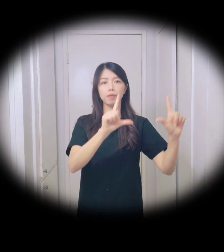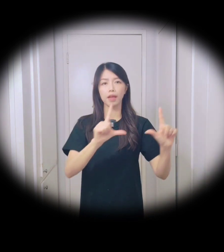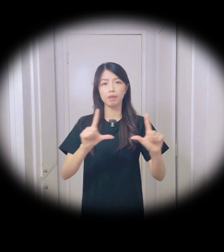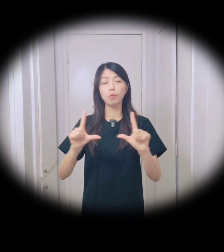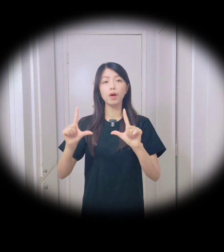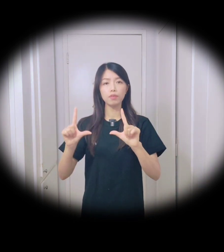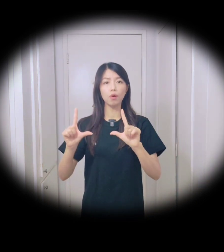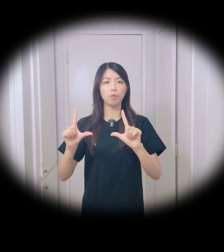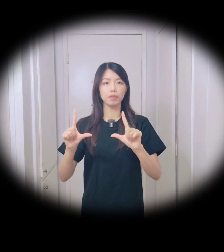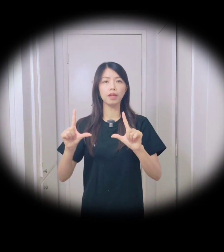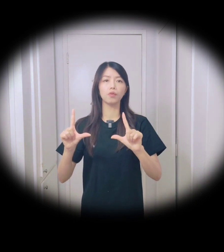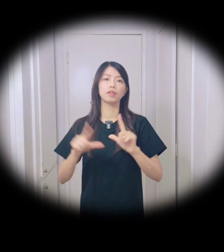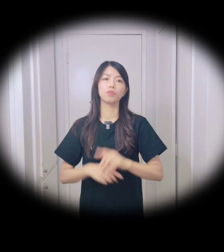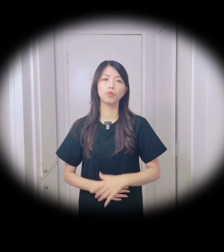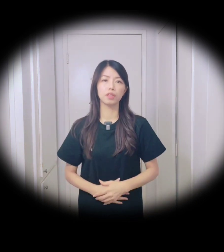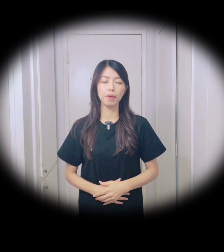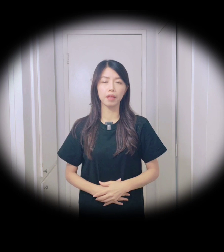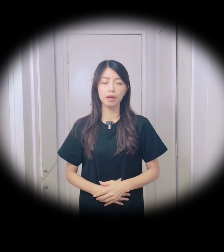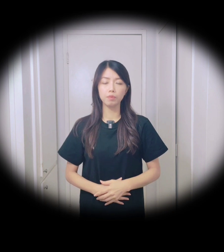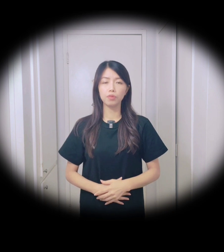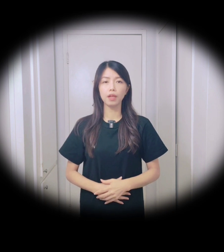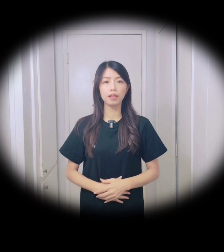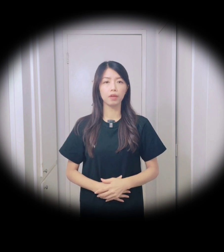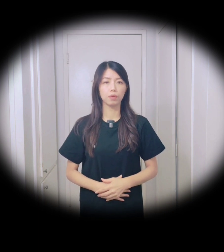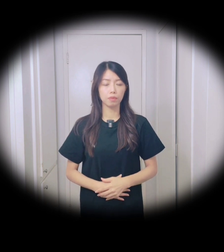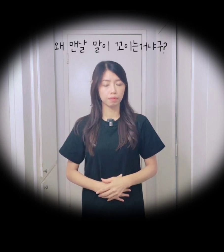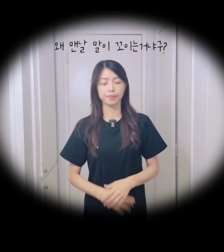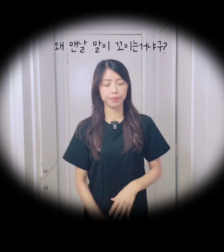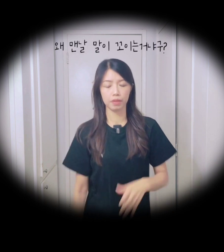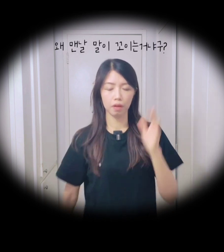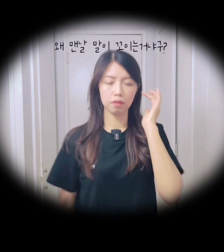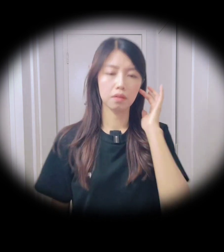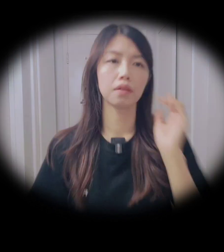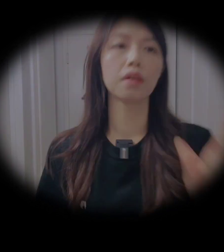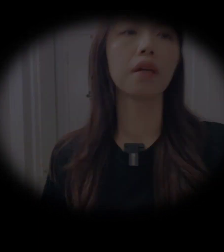살아갈 수가 없네, 뭐뭐 할 수 없네 라고 하는 뜻의 수어도 있지만 불가능해